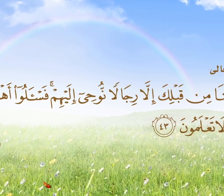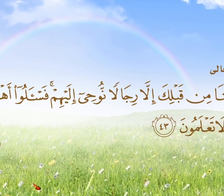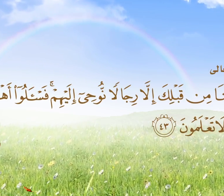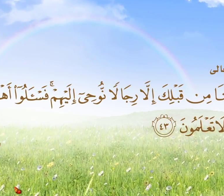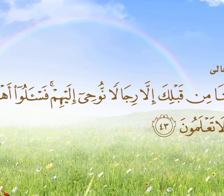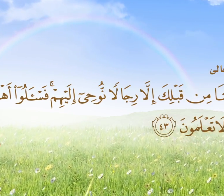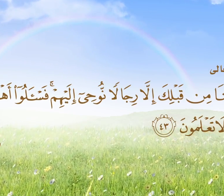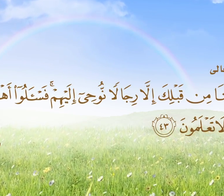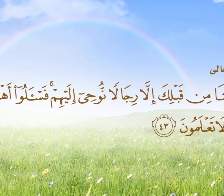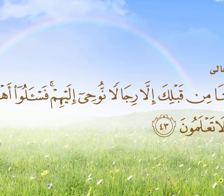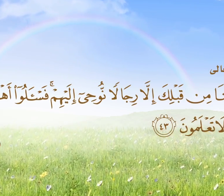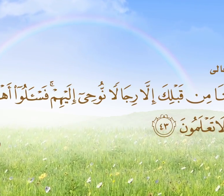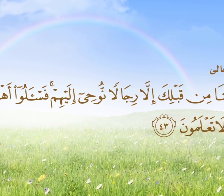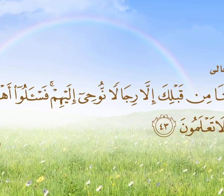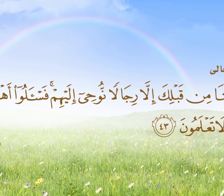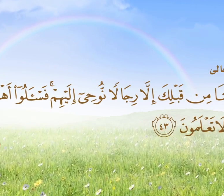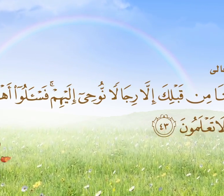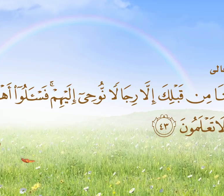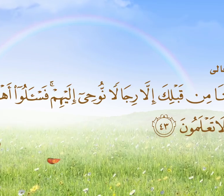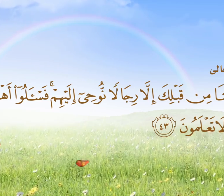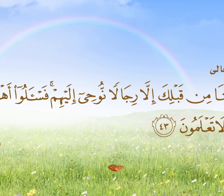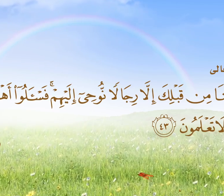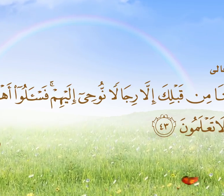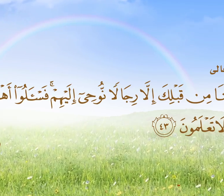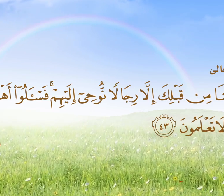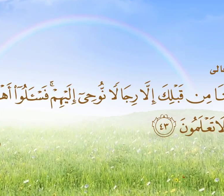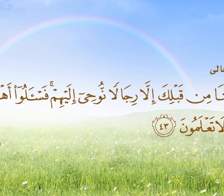قبلك إلا رجالا نوحي